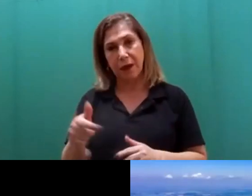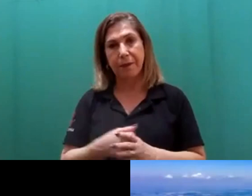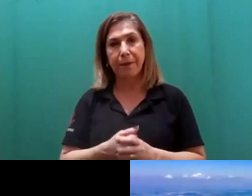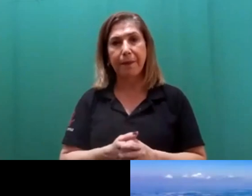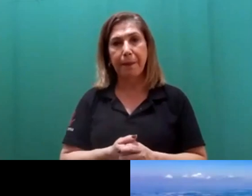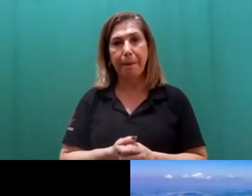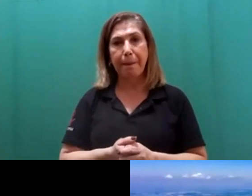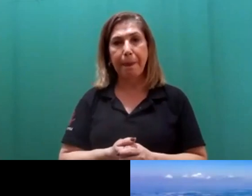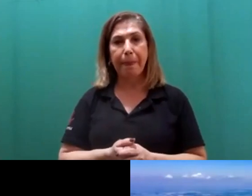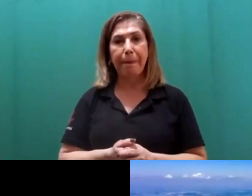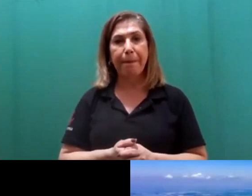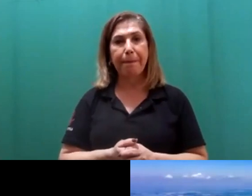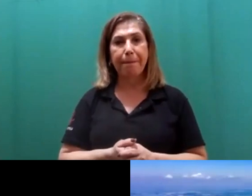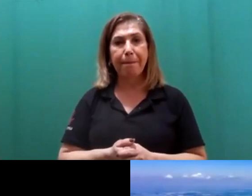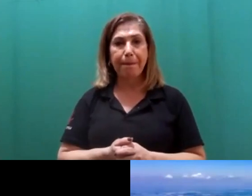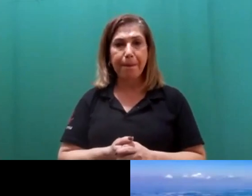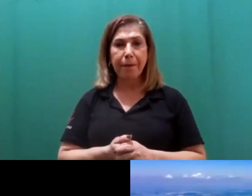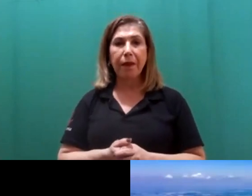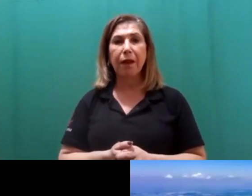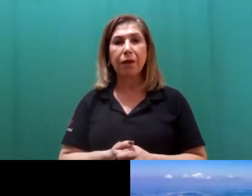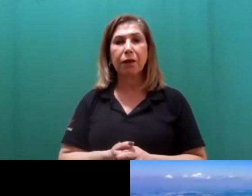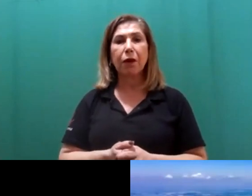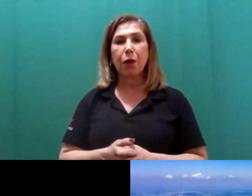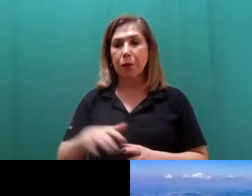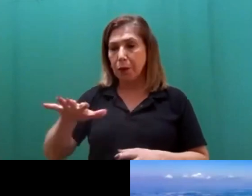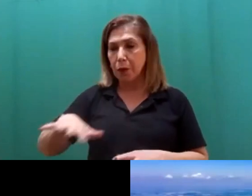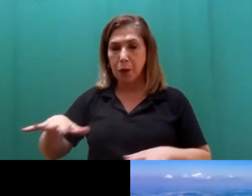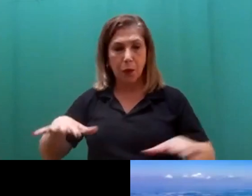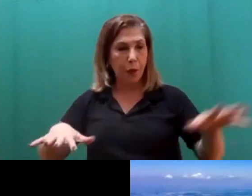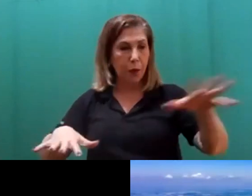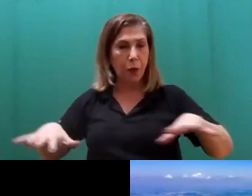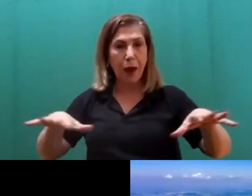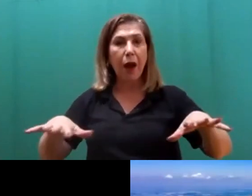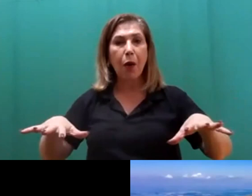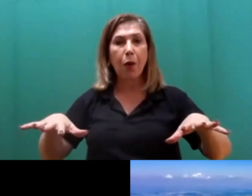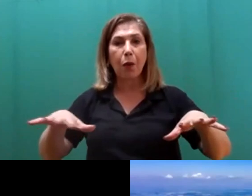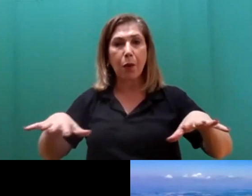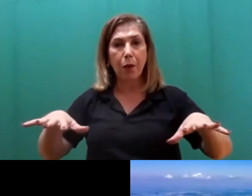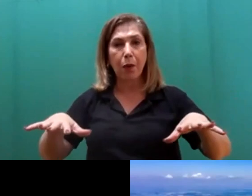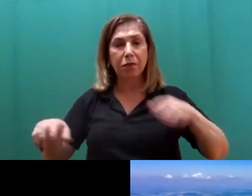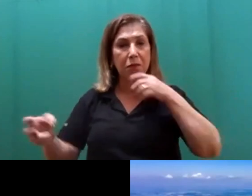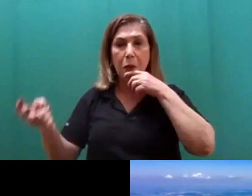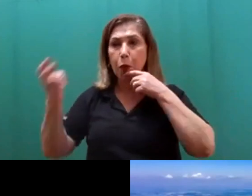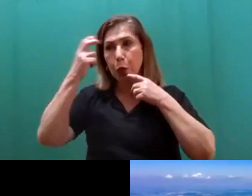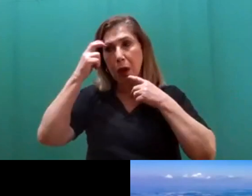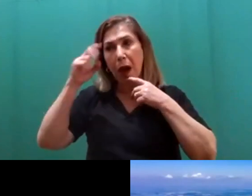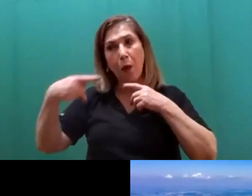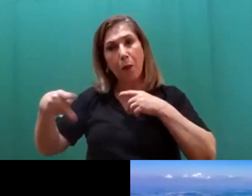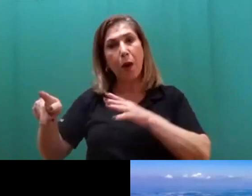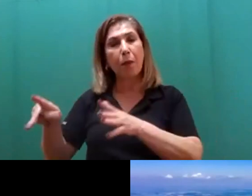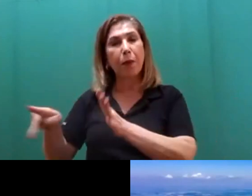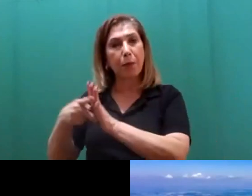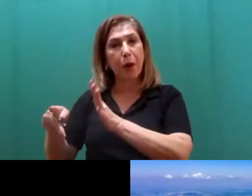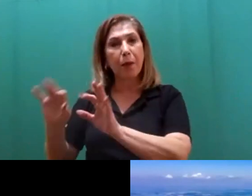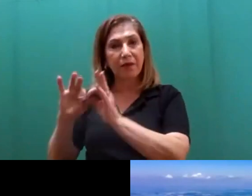E um pouco para a questão do local e regional, eu acho que perpassa muito com a questão cultural alimentar, porque